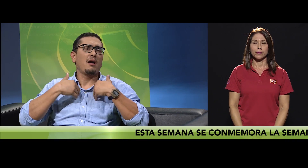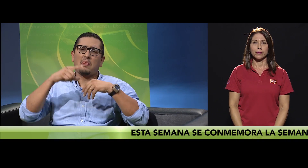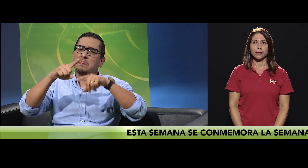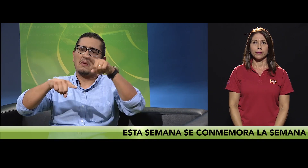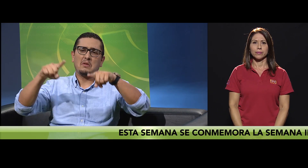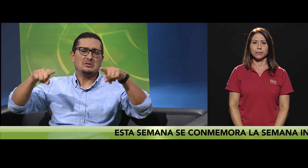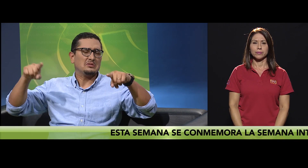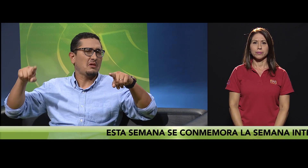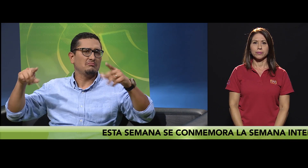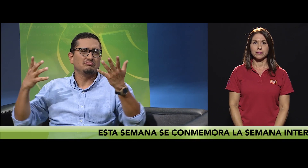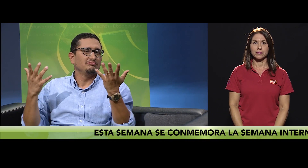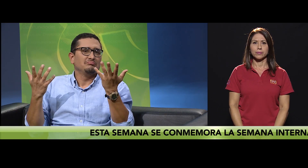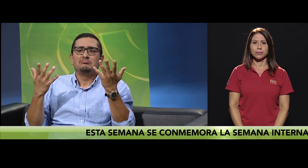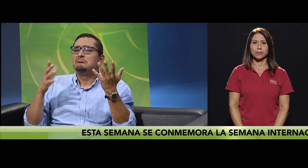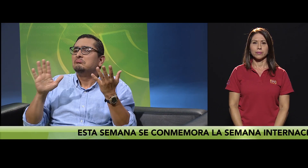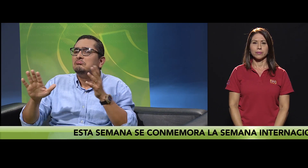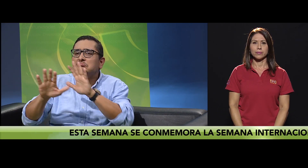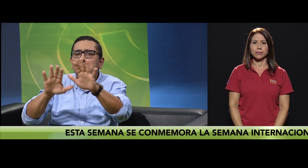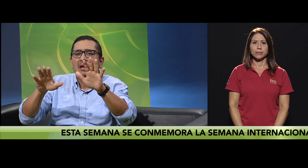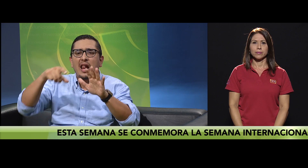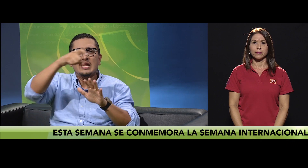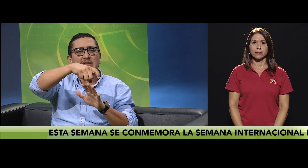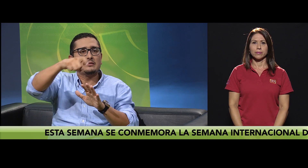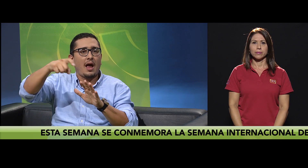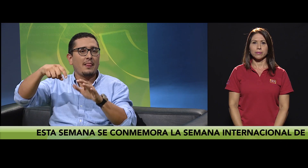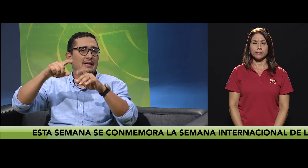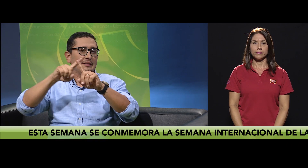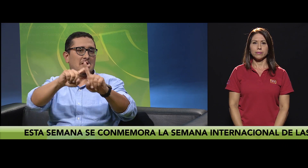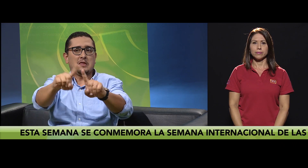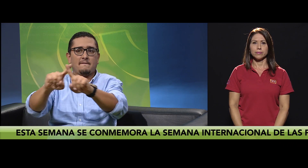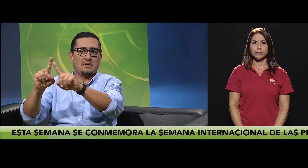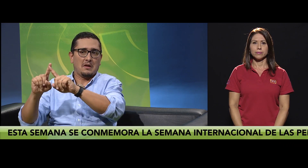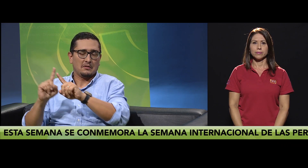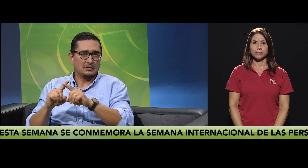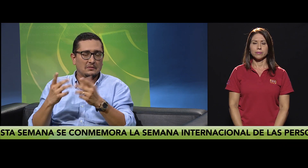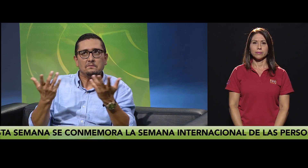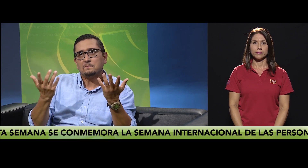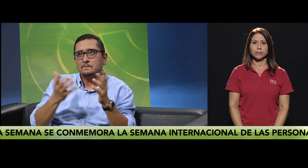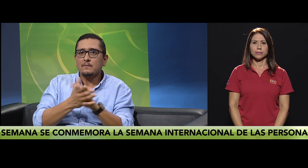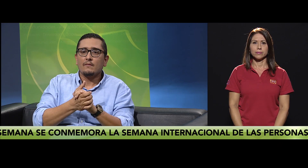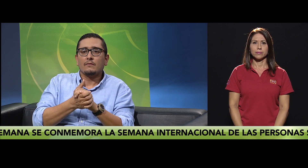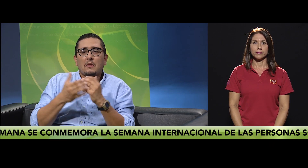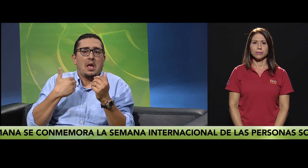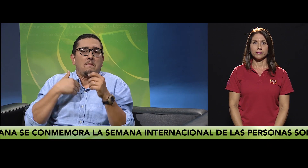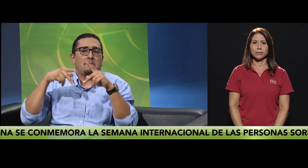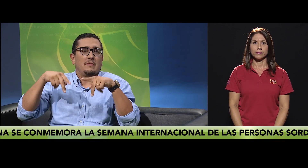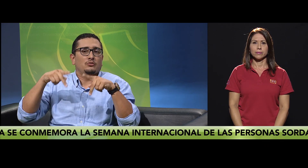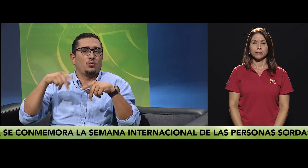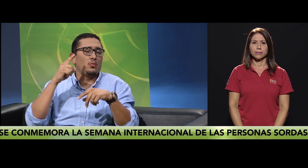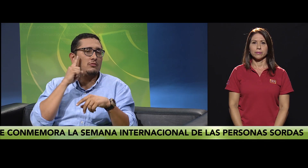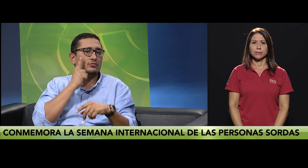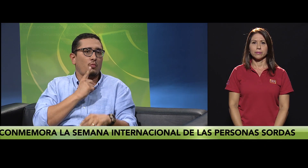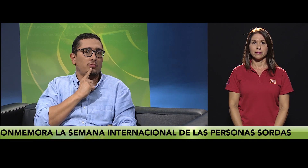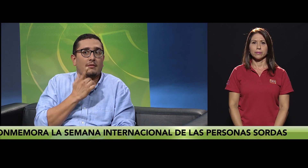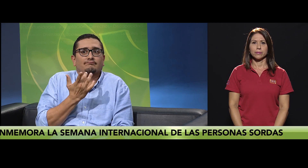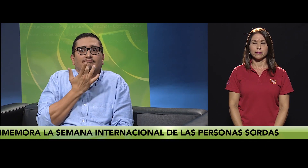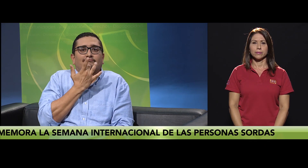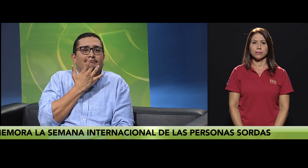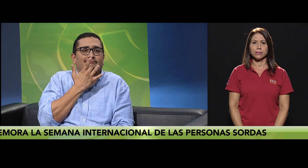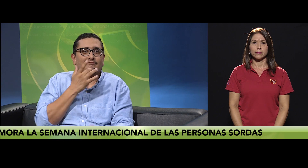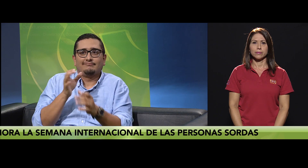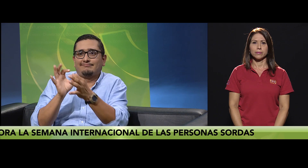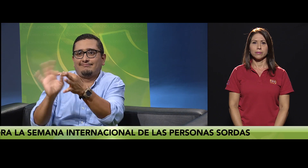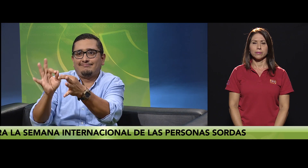Bueno, dentro de la comunidad sorda hay diversidad, ¿verdad? Como en cualquier población, hay necesidades diferentes. Hay